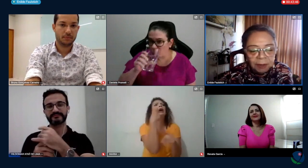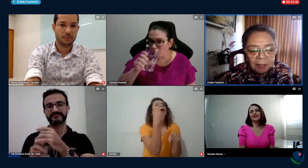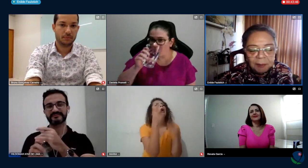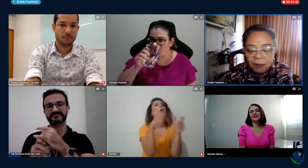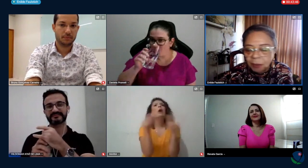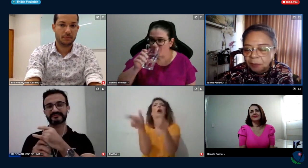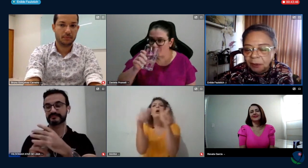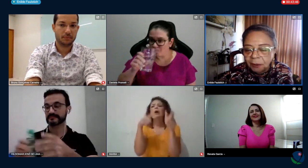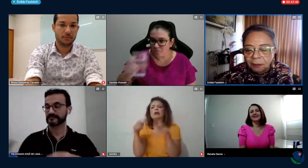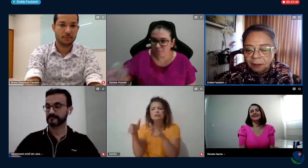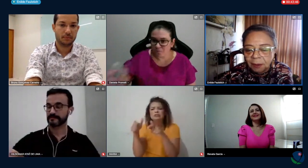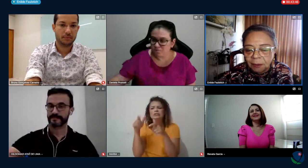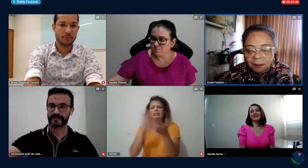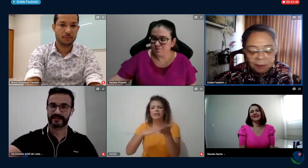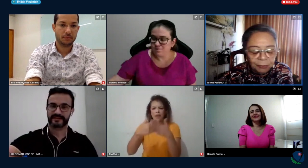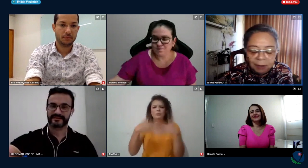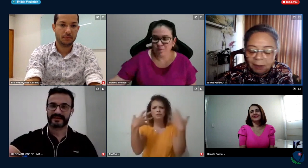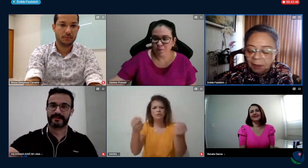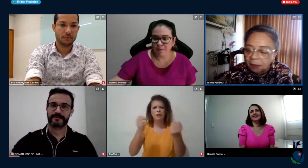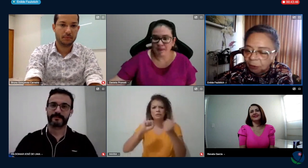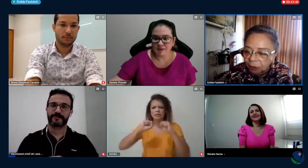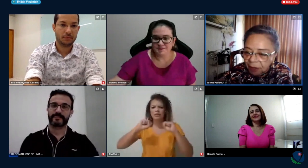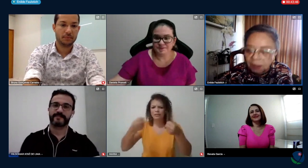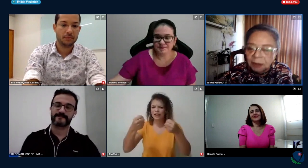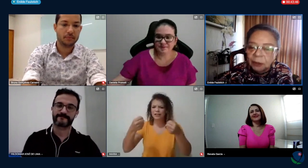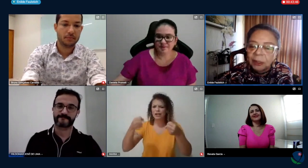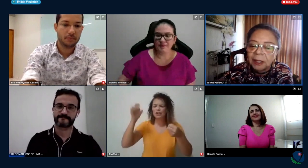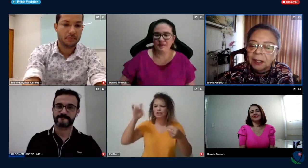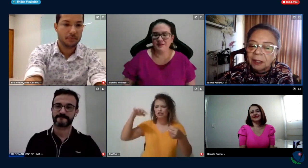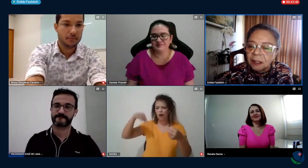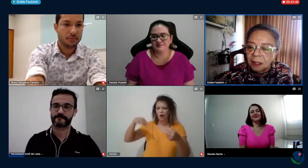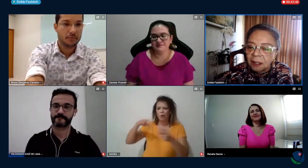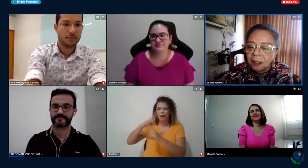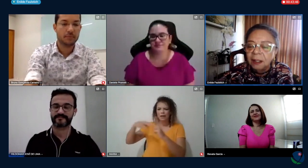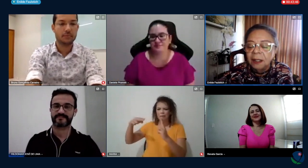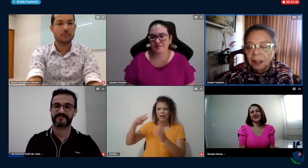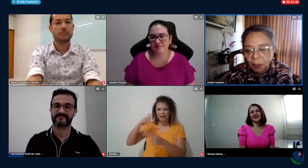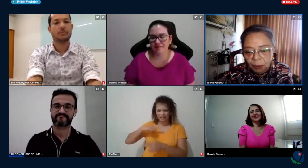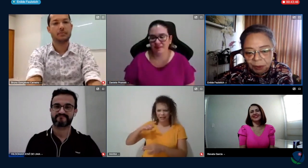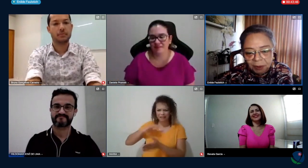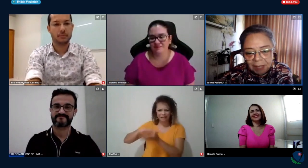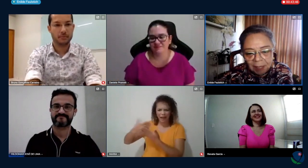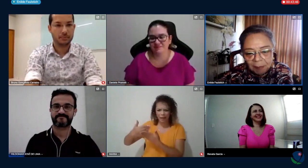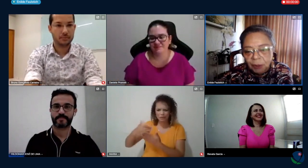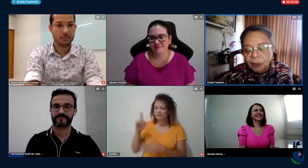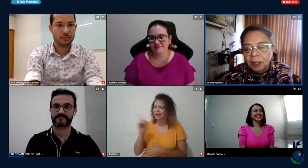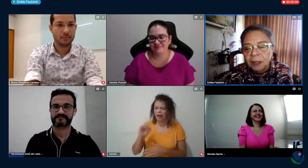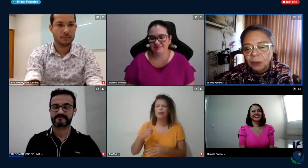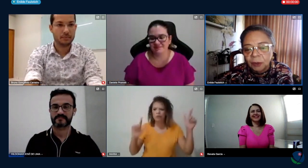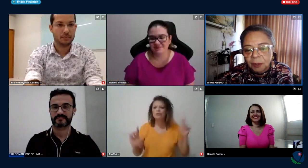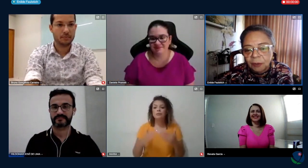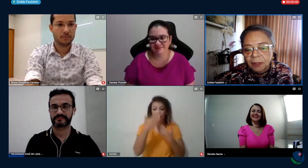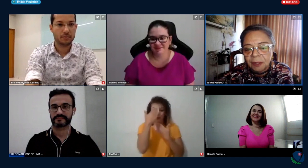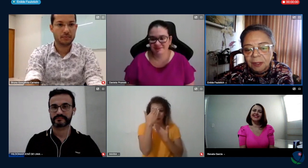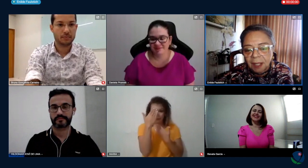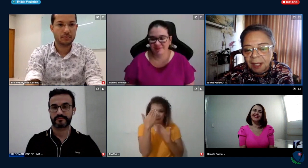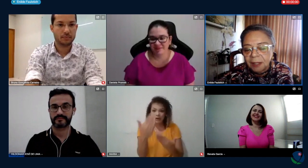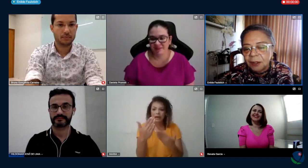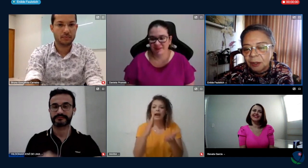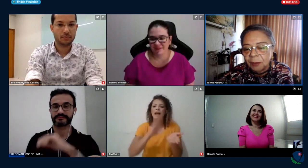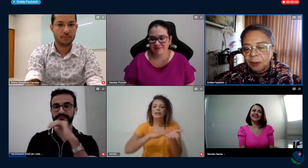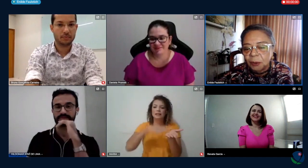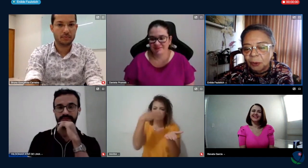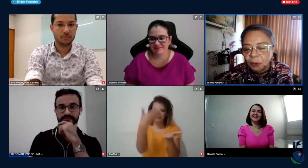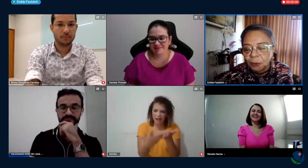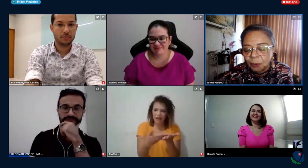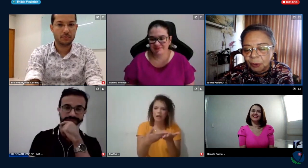tem só intérprete, enfim, na universidade. Então, eu quero agradecer aos intérpretes das outras